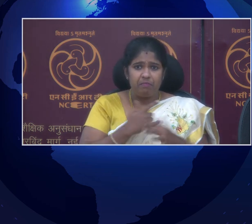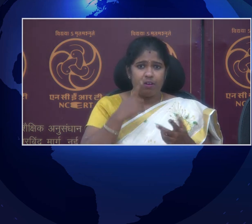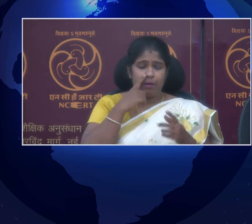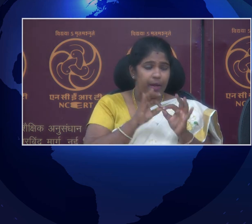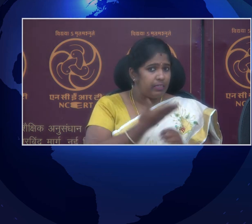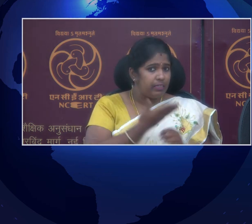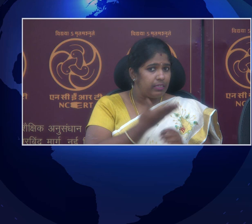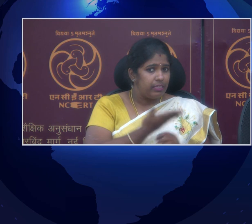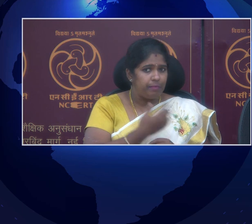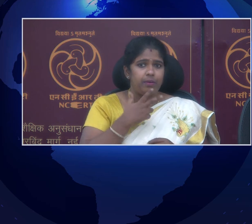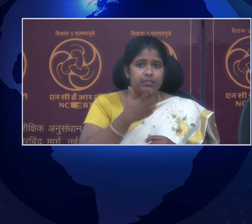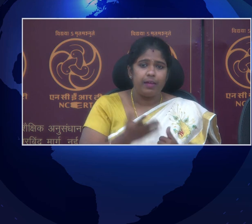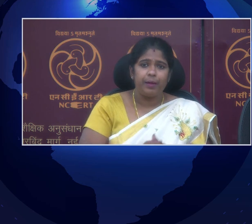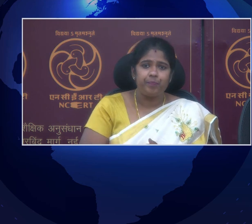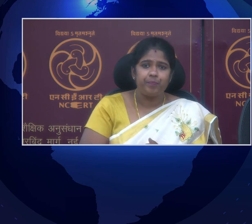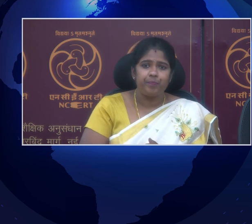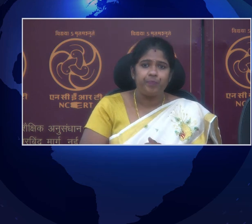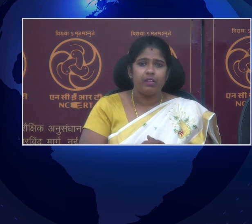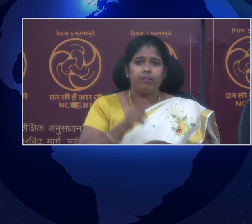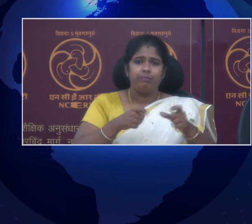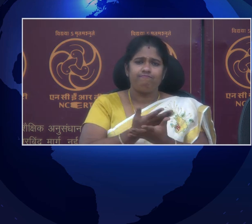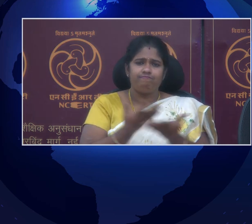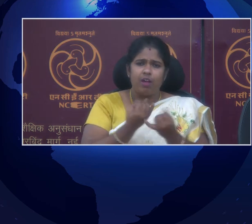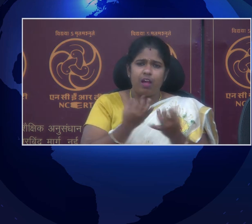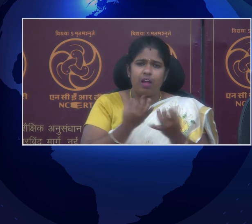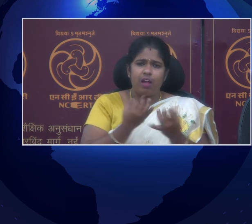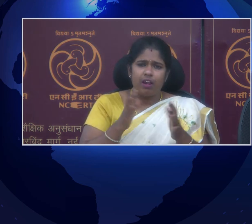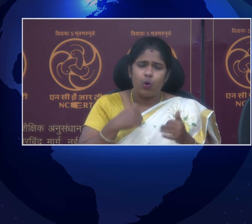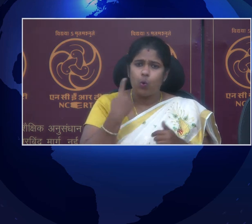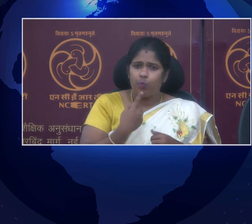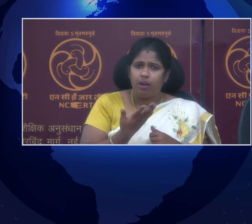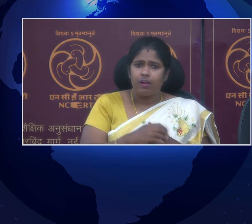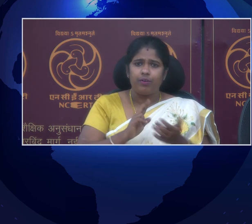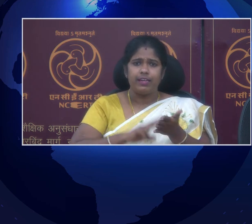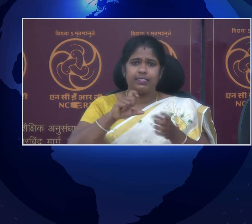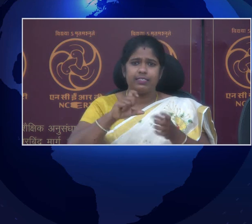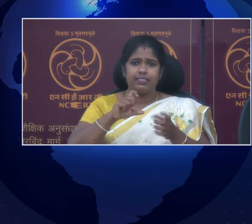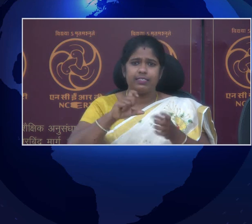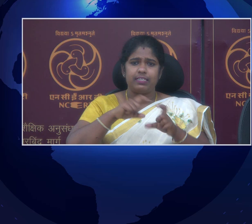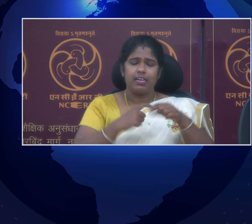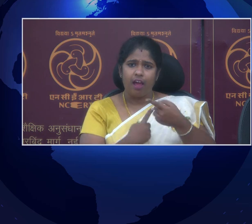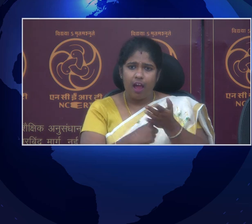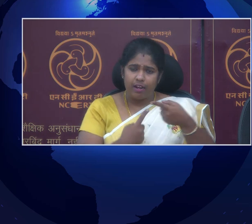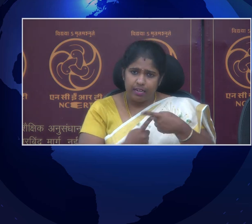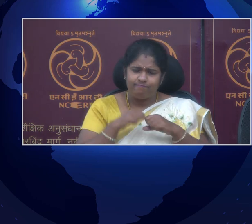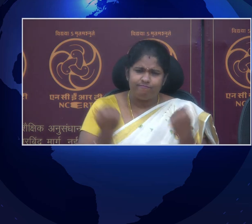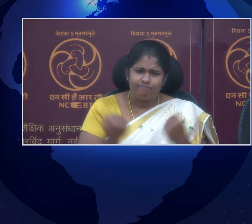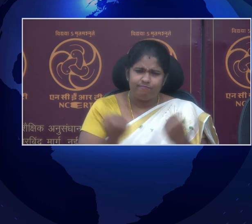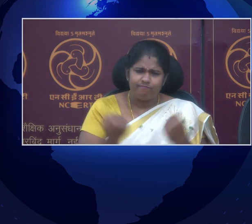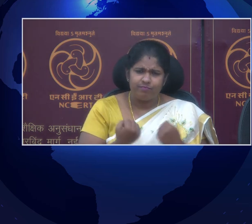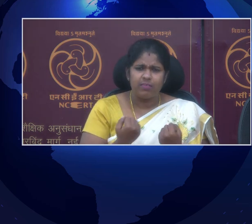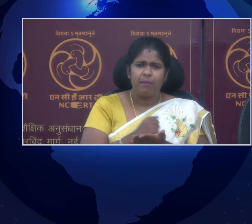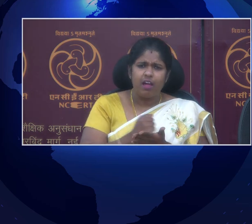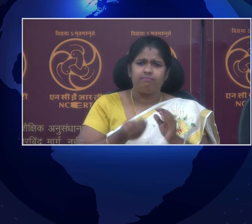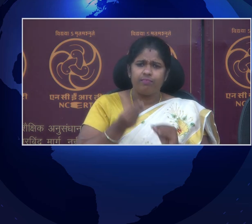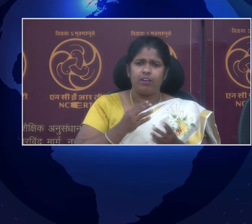जैसी लोग हैं जो भारतीय सांकेतिक भाषा में रियली एनसीईआरटी बहुत प्रयासरत है, और एनआईएस भी